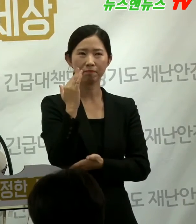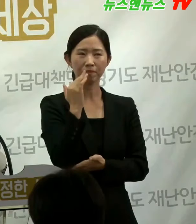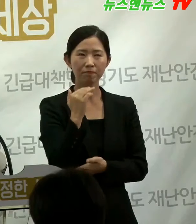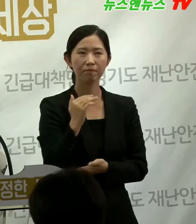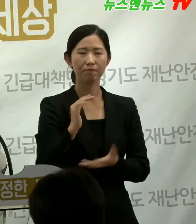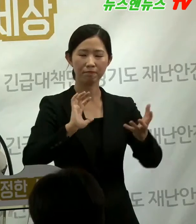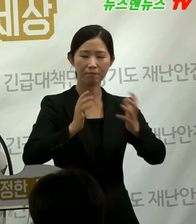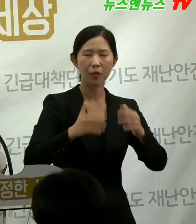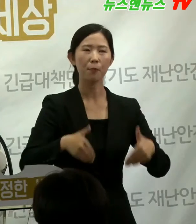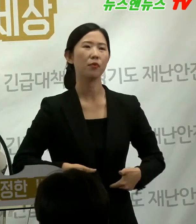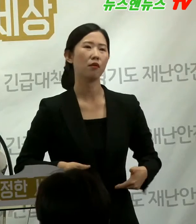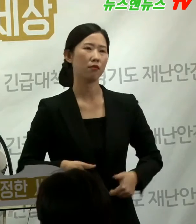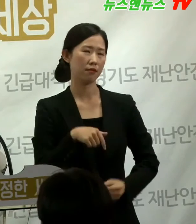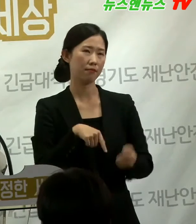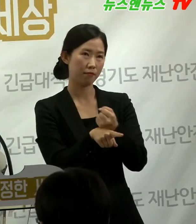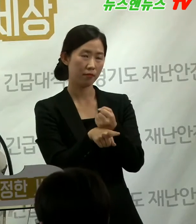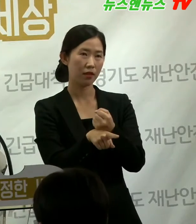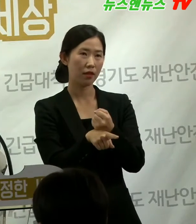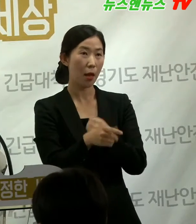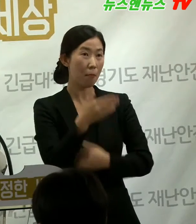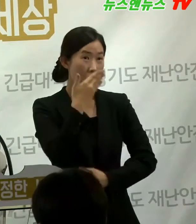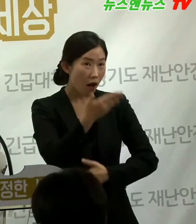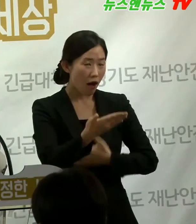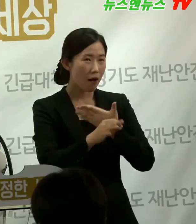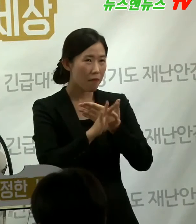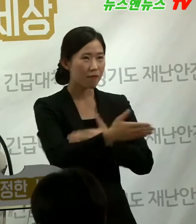가능하면 언론사들이 또 함께 해주시면 좋을 것 같습니다.